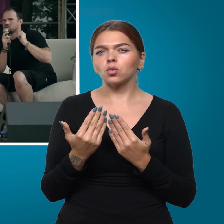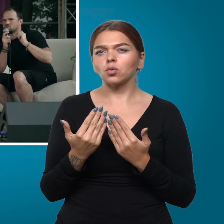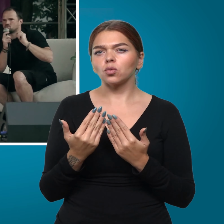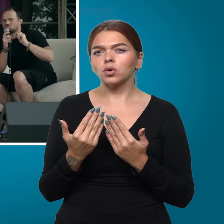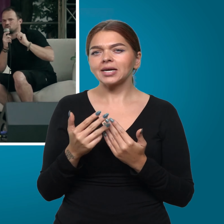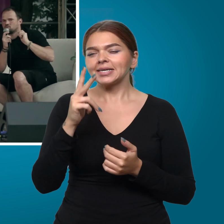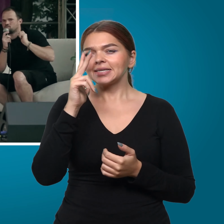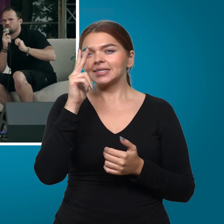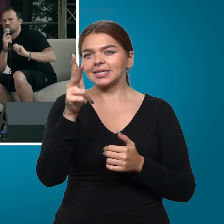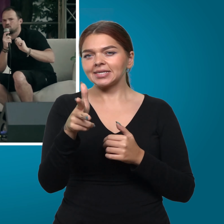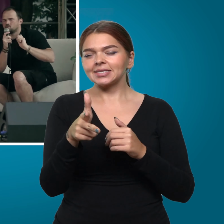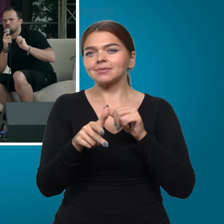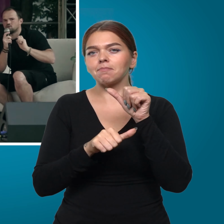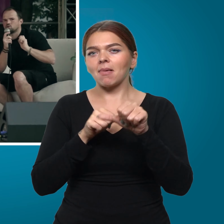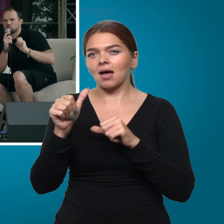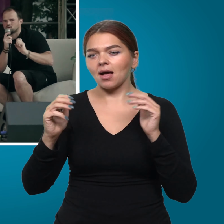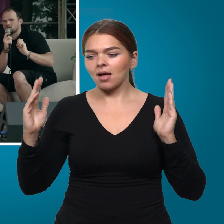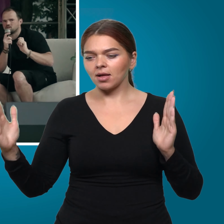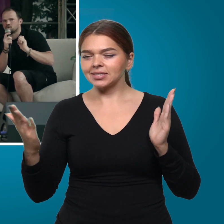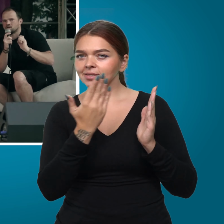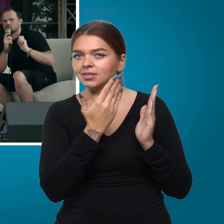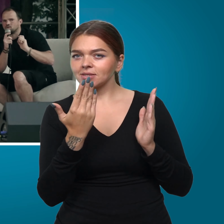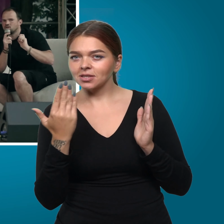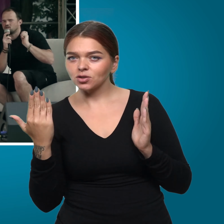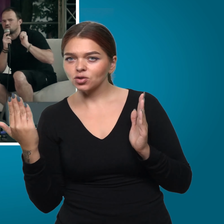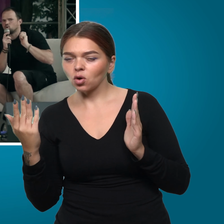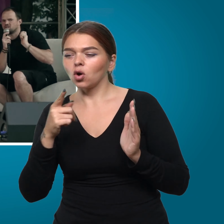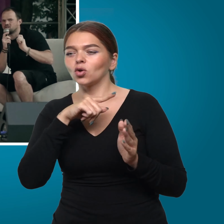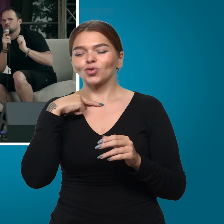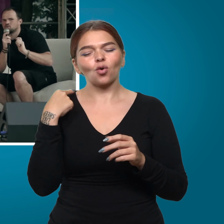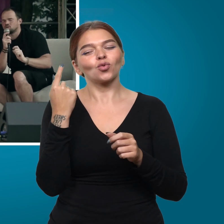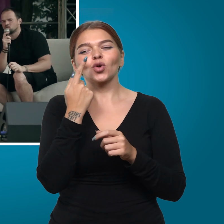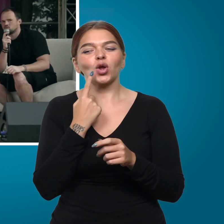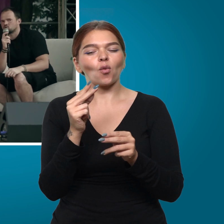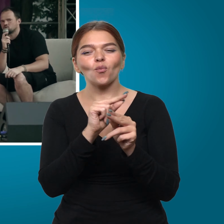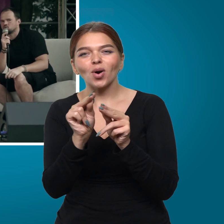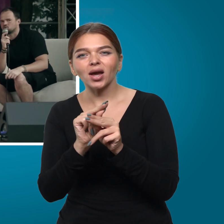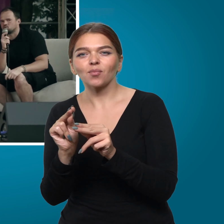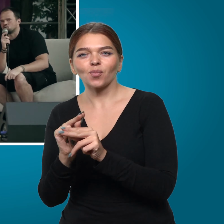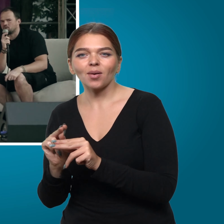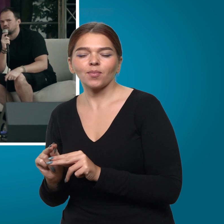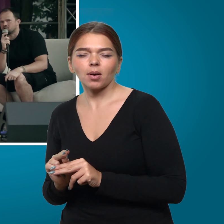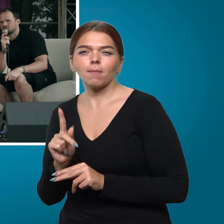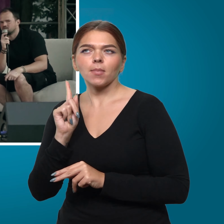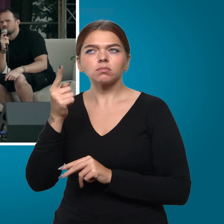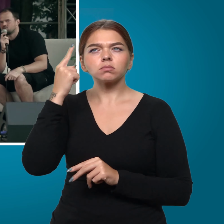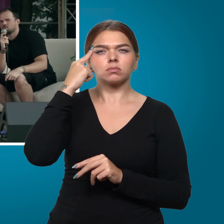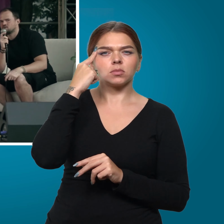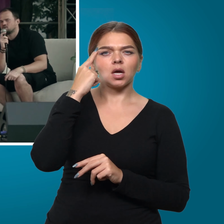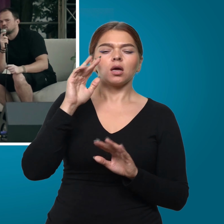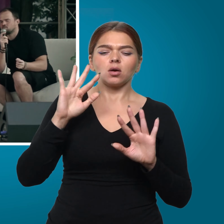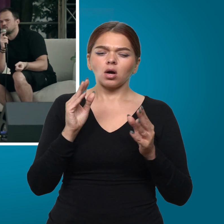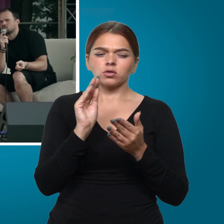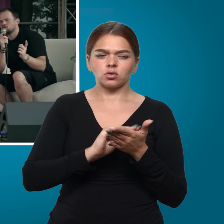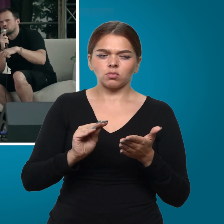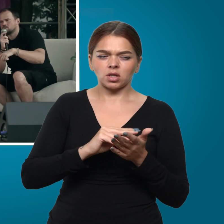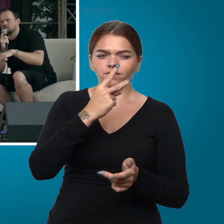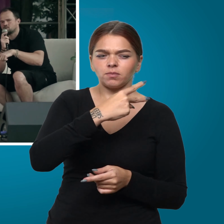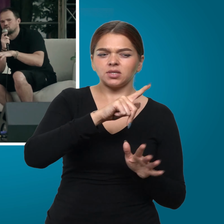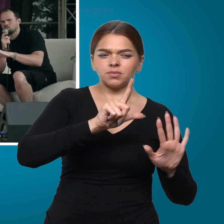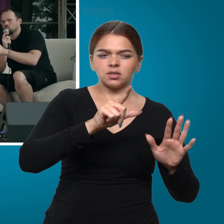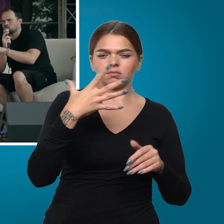3 metai kažkur nuo pradėjimo ir didžiosios dalies parašymo. Ir buvo tiek daug dalykų, kur aš norėjau iš tikrųjų pakeisti, bet man atėjo tokia mintis, jeigu aš